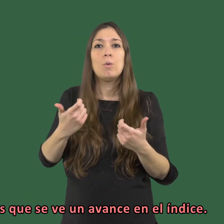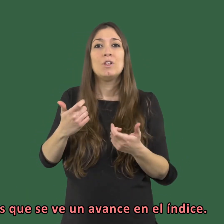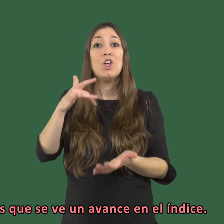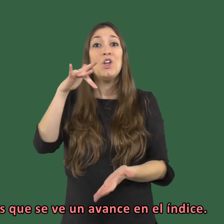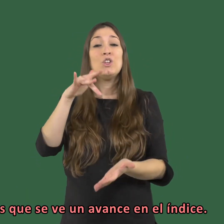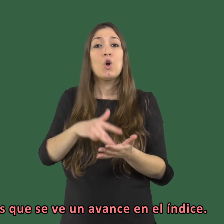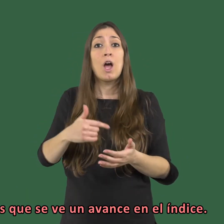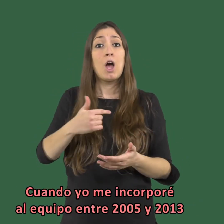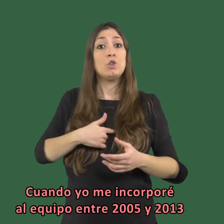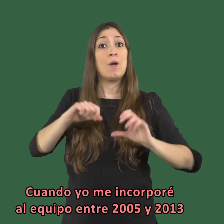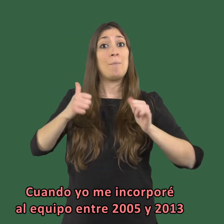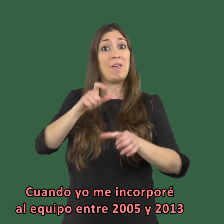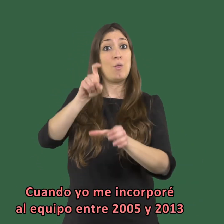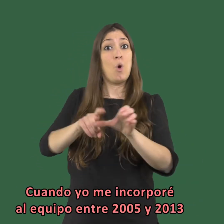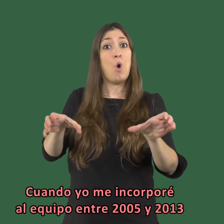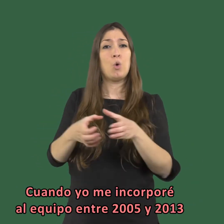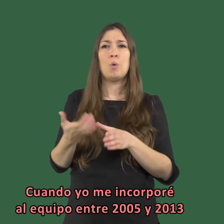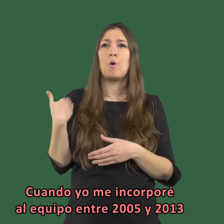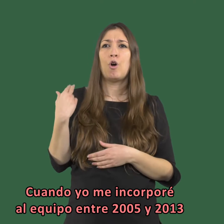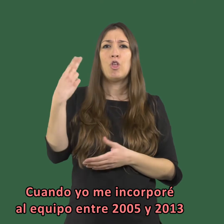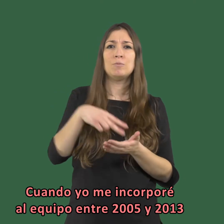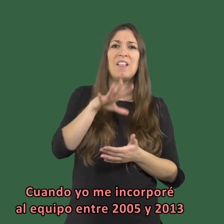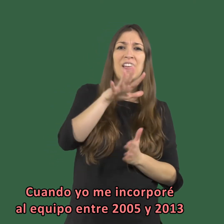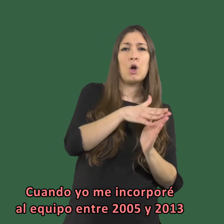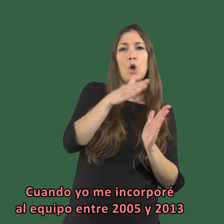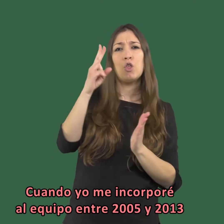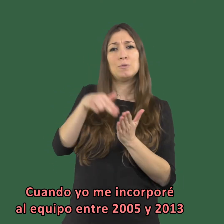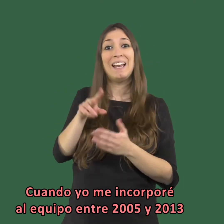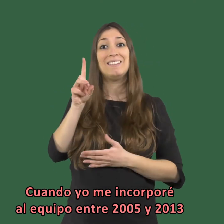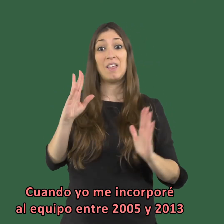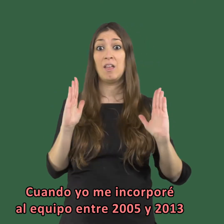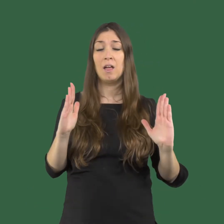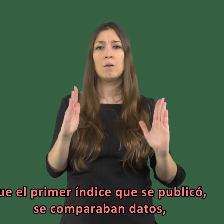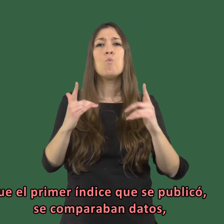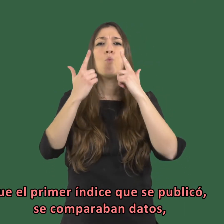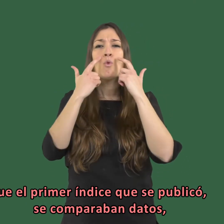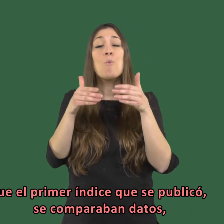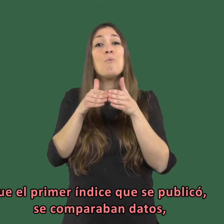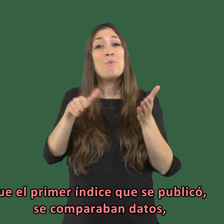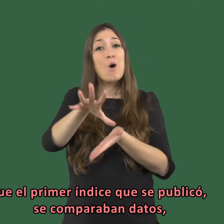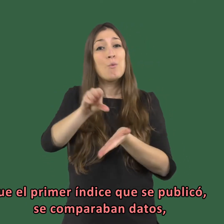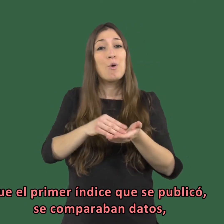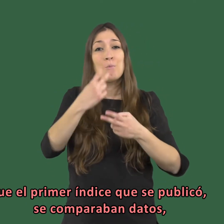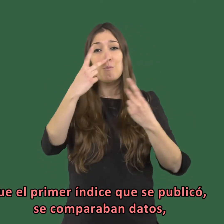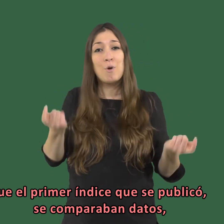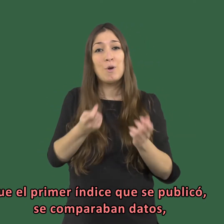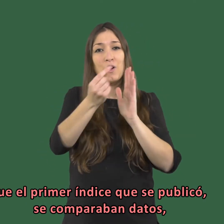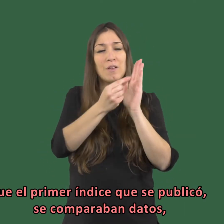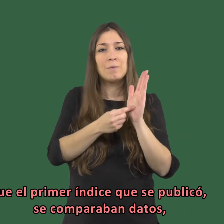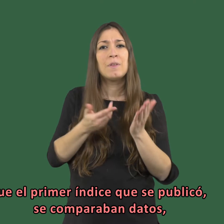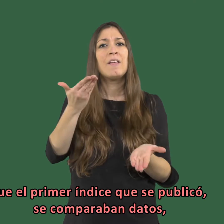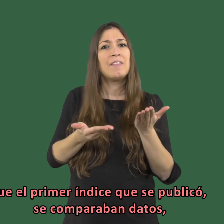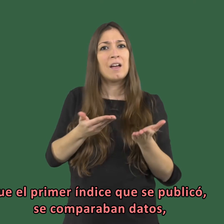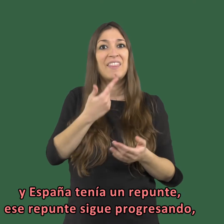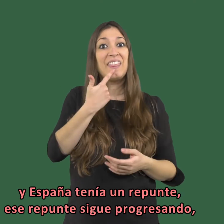avance en el índice cuando yo me incorporé al equipo entre 2005 y 2013, fue el primer índice que se publicó, se